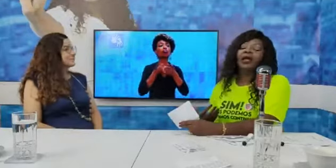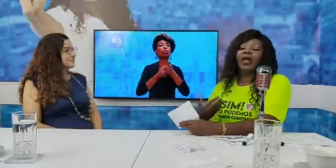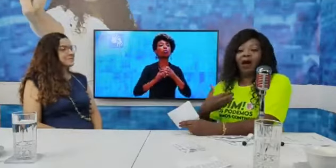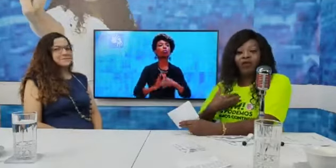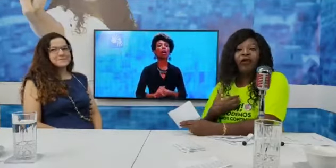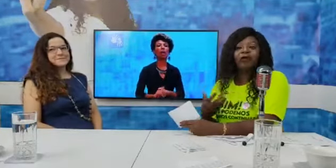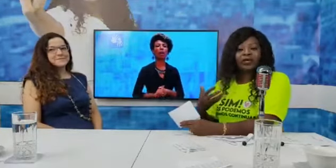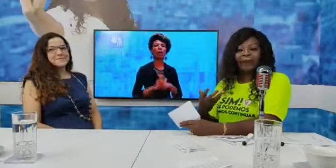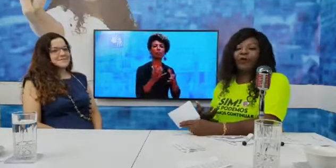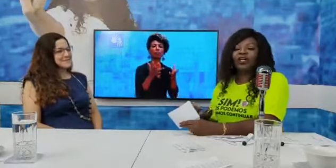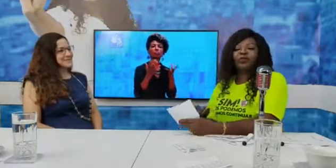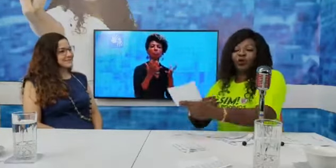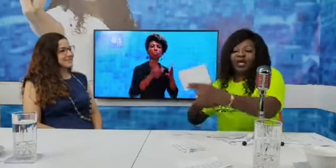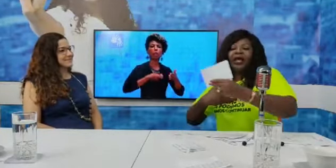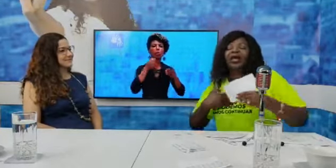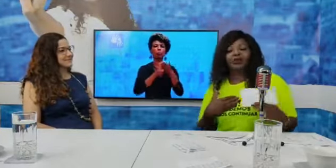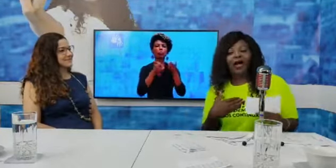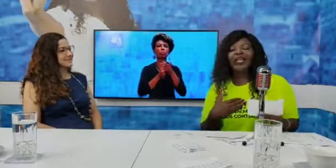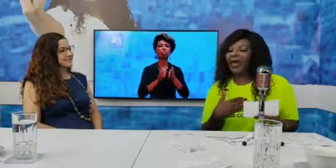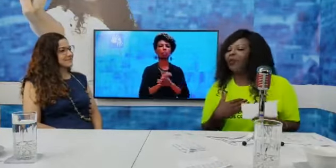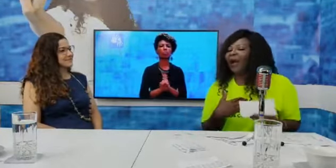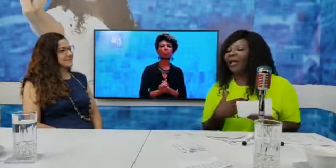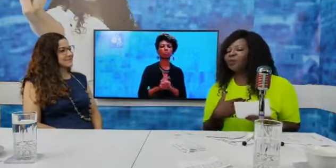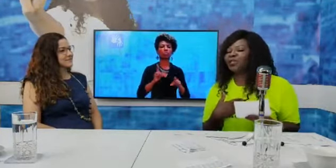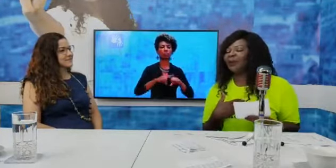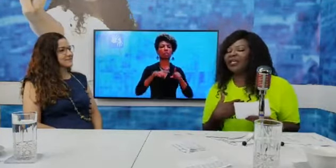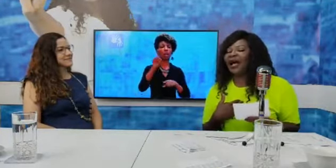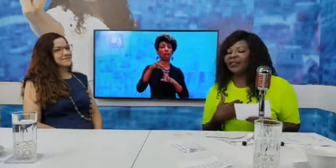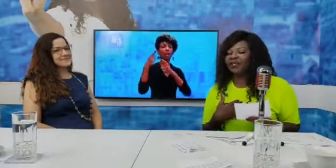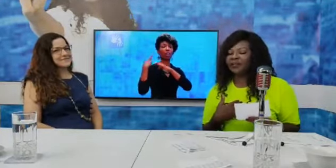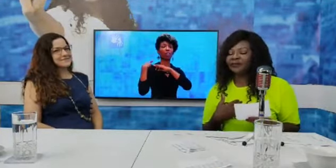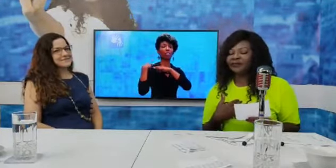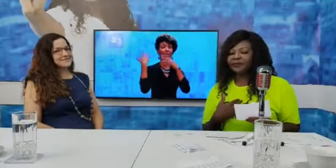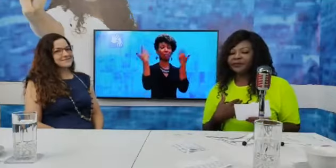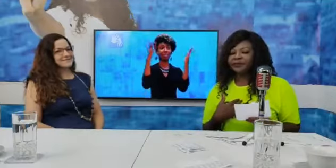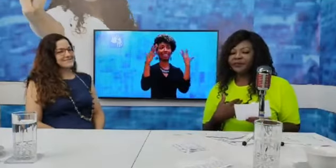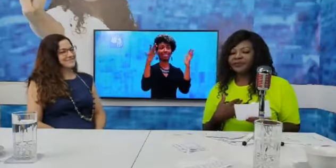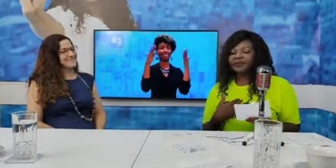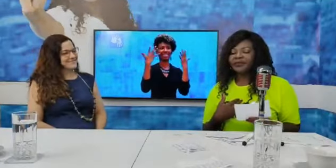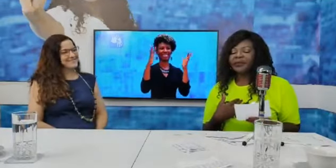luta. Eu vou lutar por isso, porque nós é uma responsabilidade.